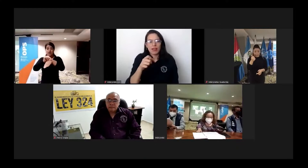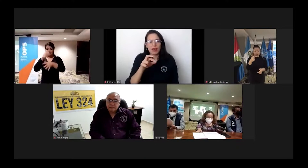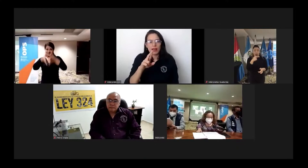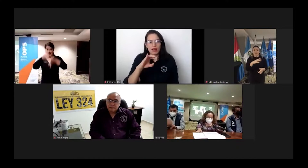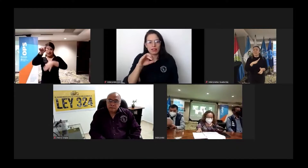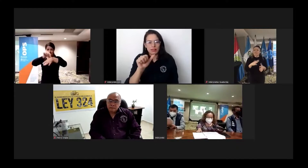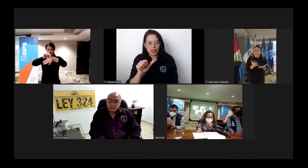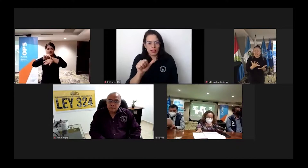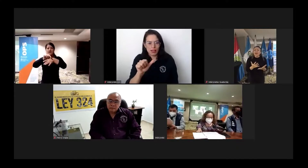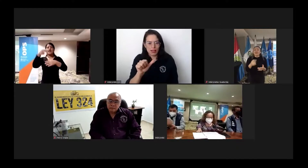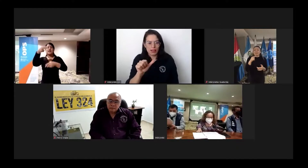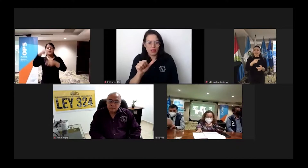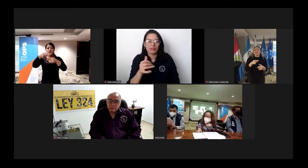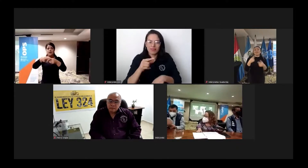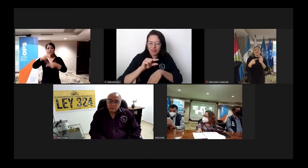el